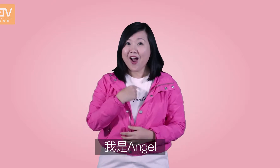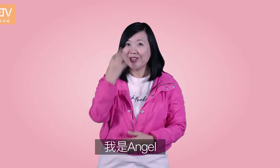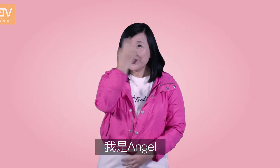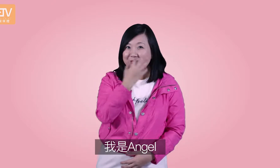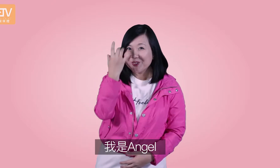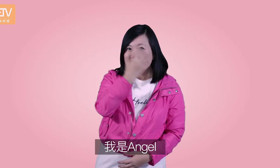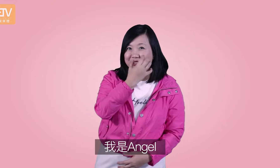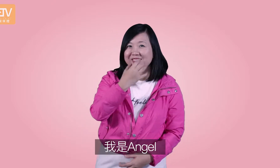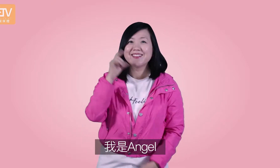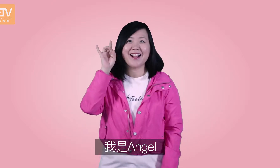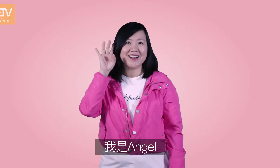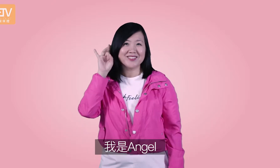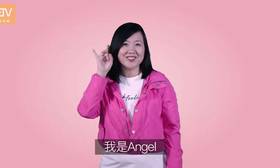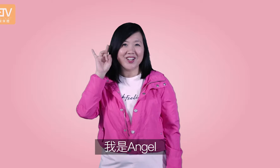我是 Angel 啊。